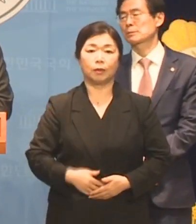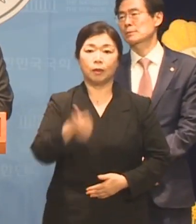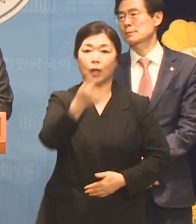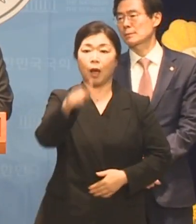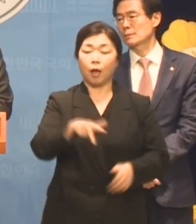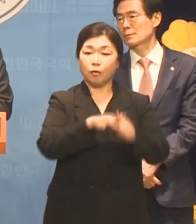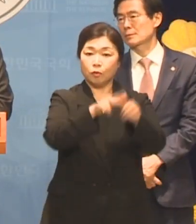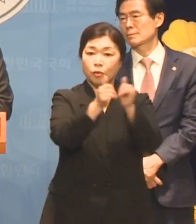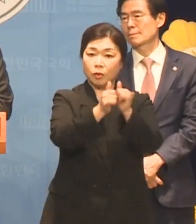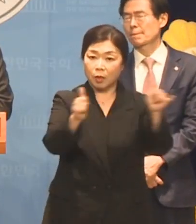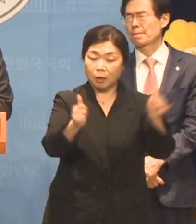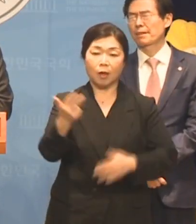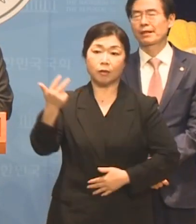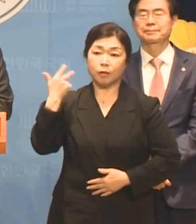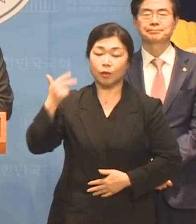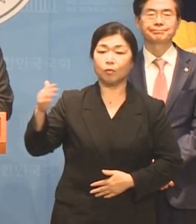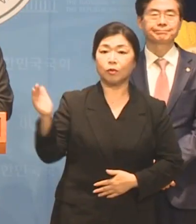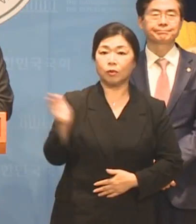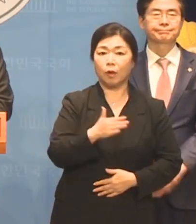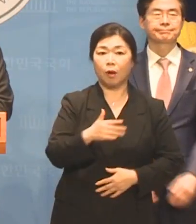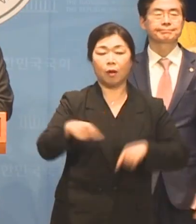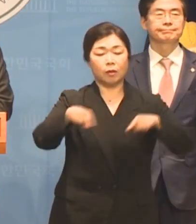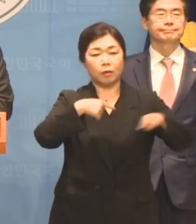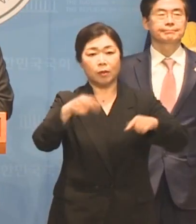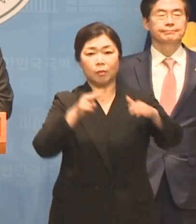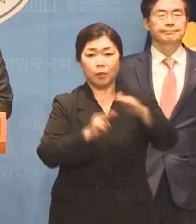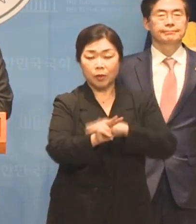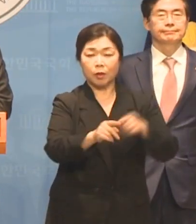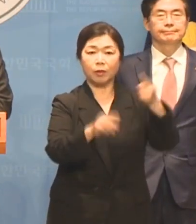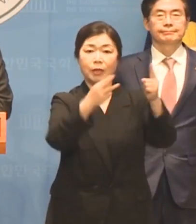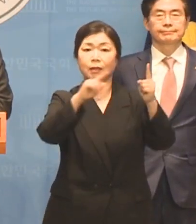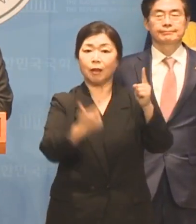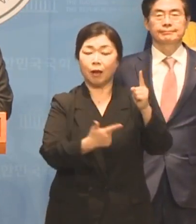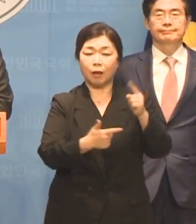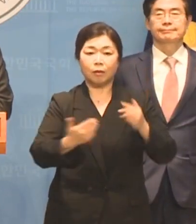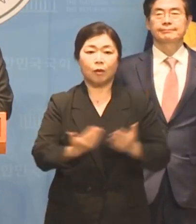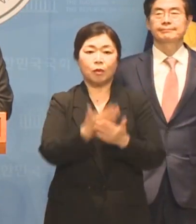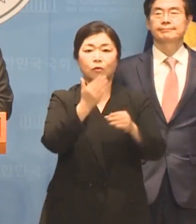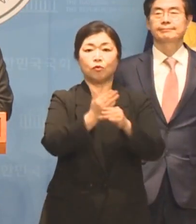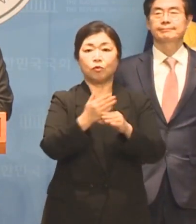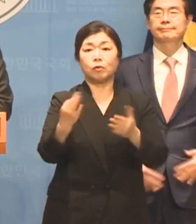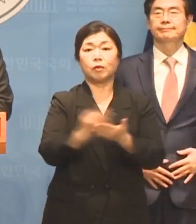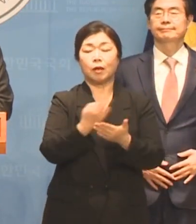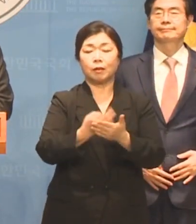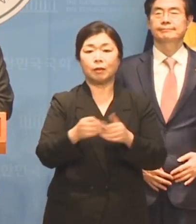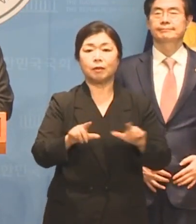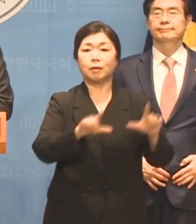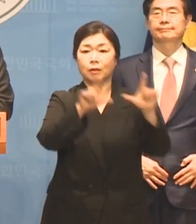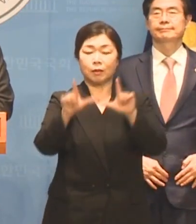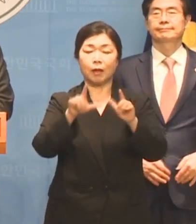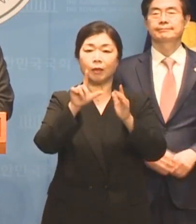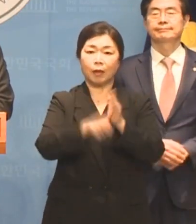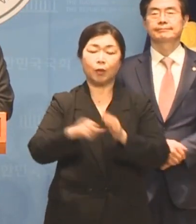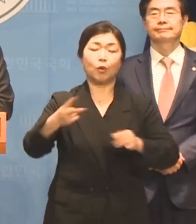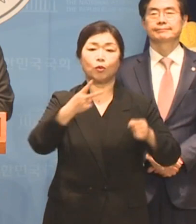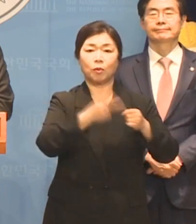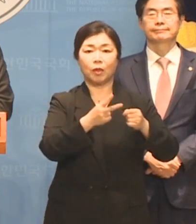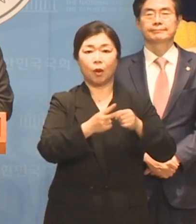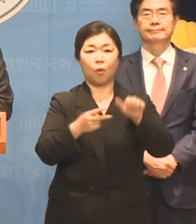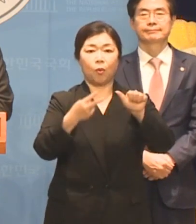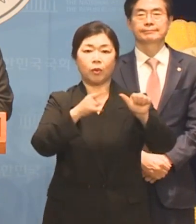예비후보께서 지난주부터 정책비전 1탄 성장하는 중산층의 시대와 2탄